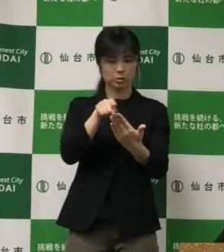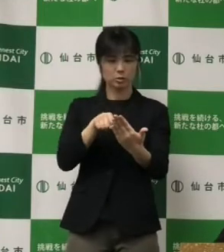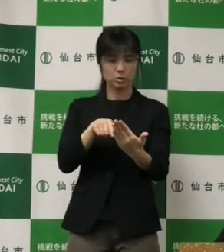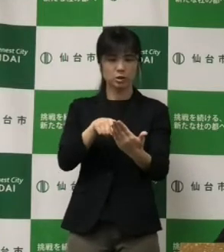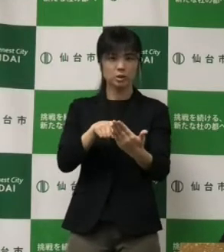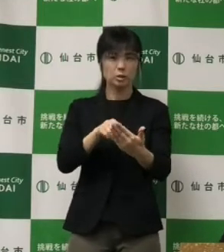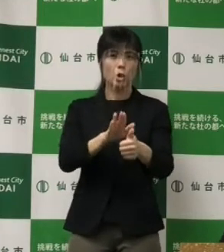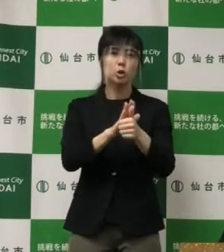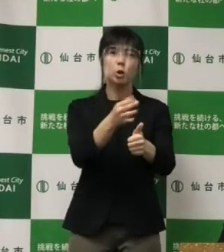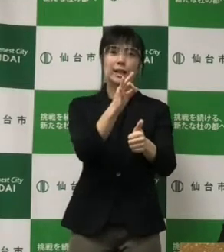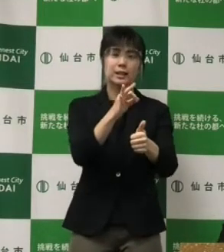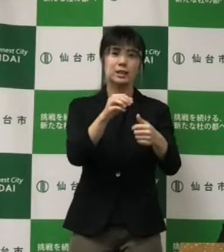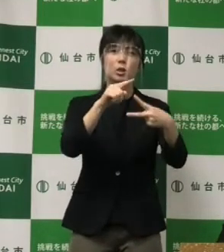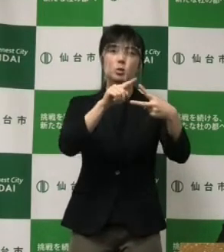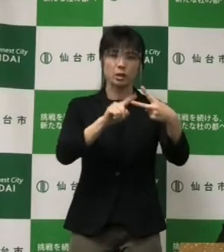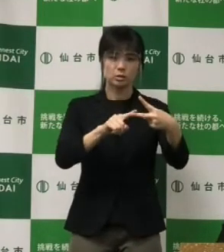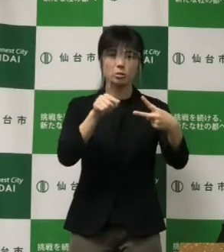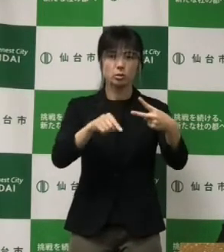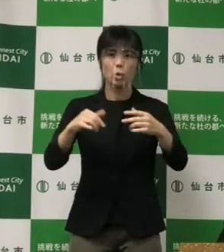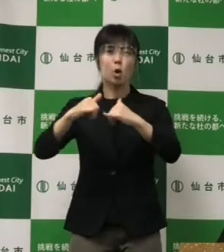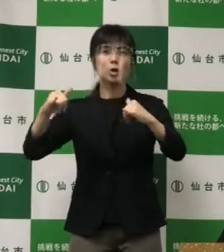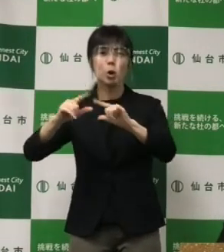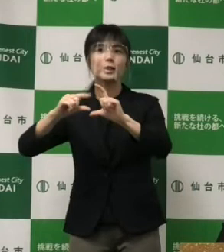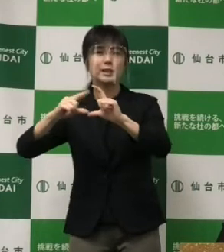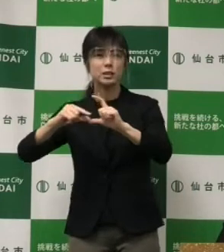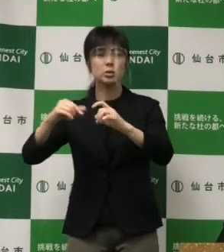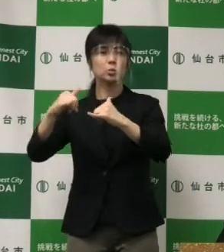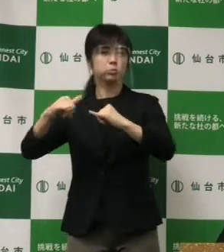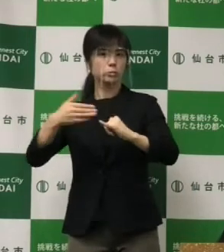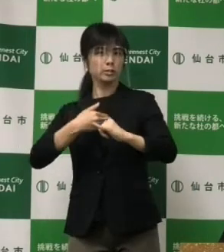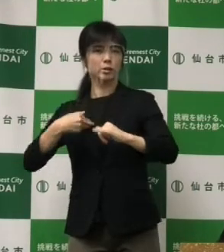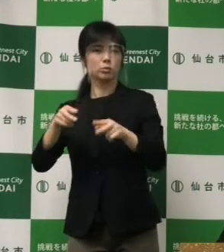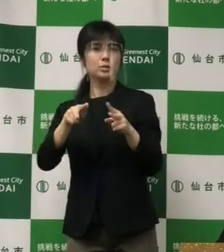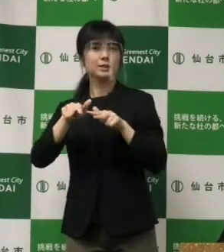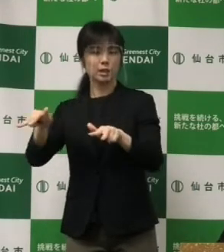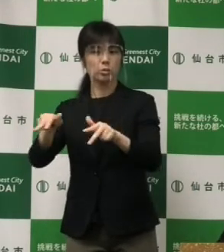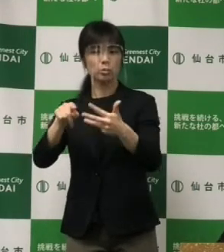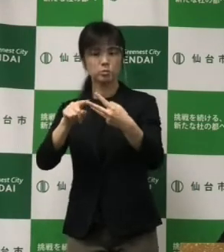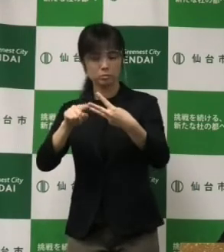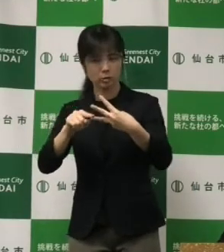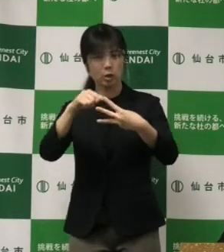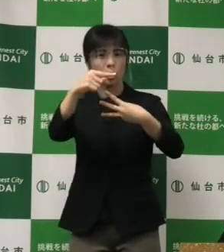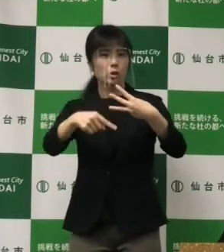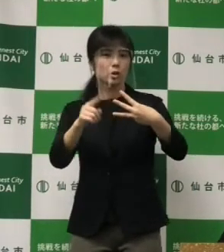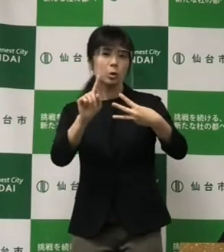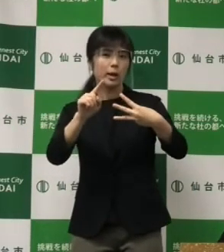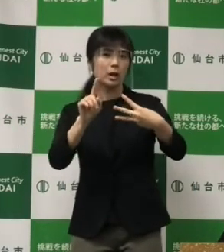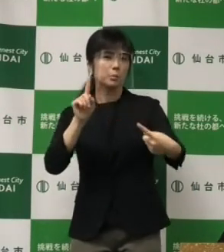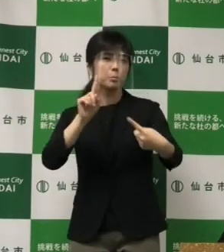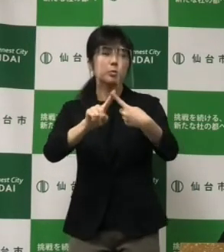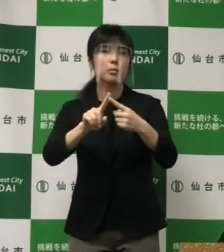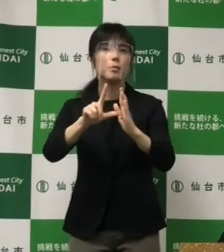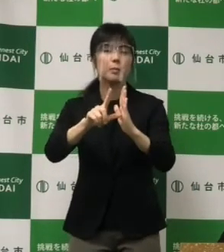と業績率の緩和、この3つのうちどれかに該当すれば、都心再構築プロジェクトに、なん